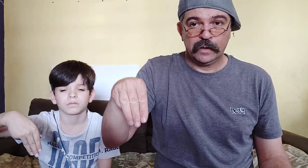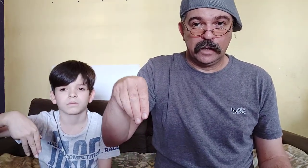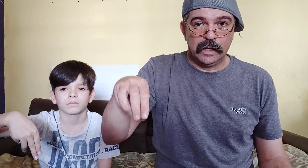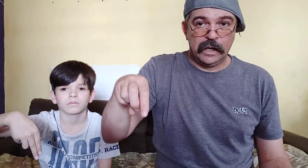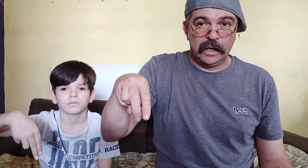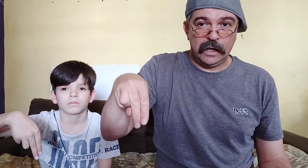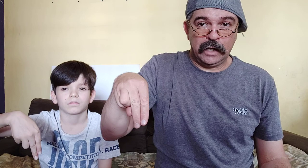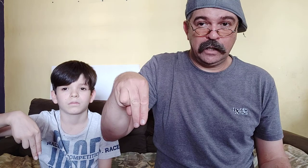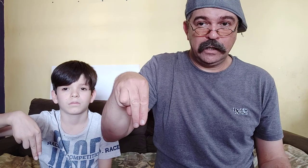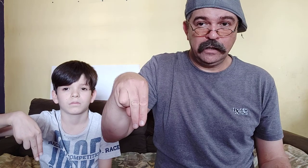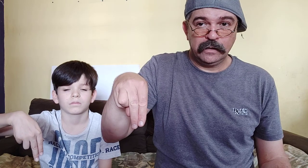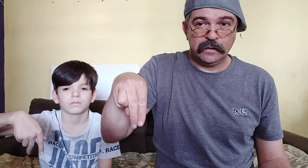N.